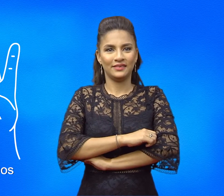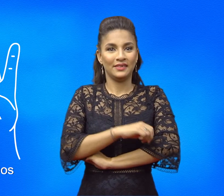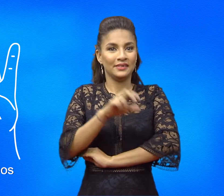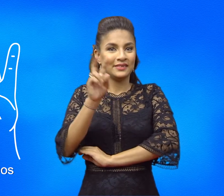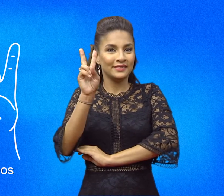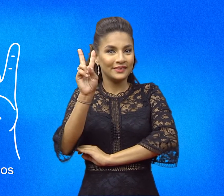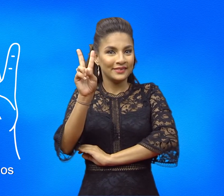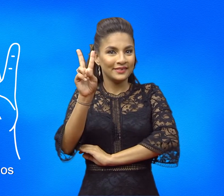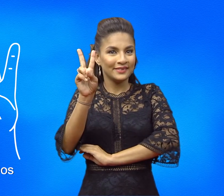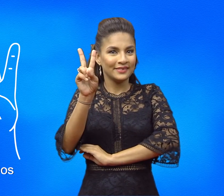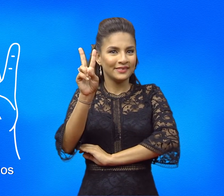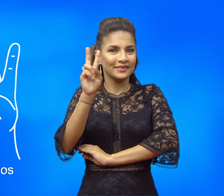2